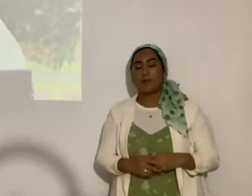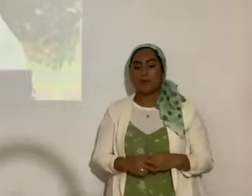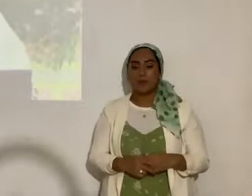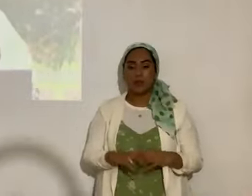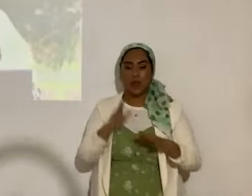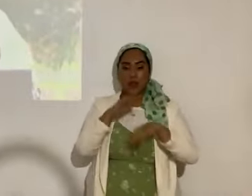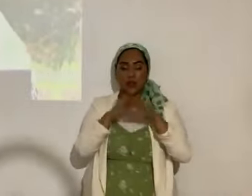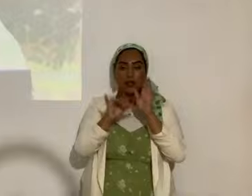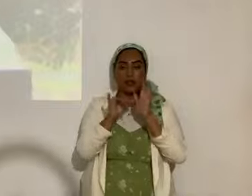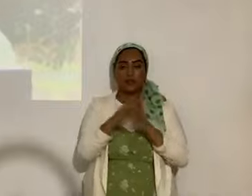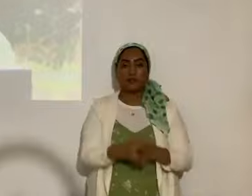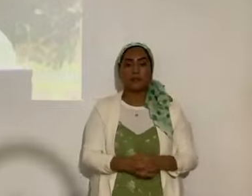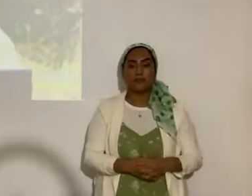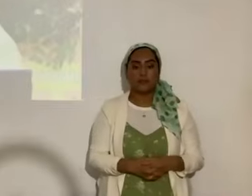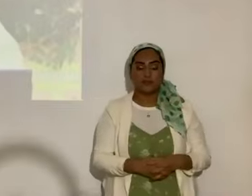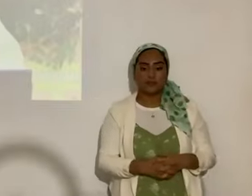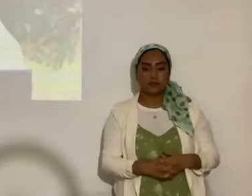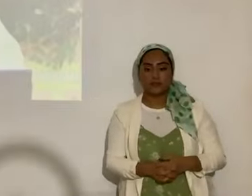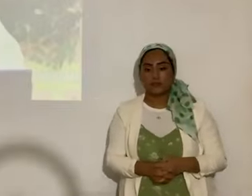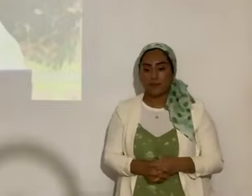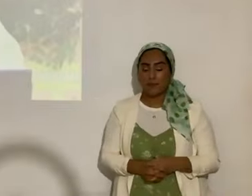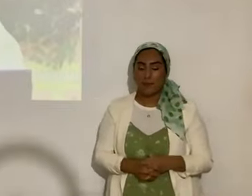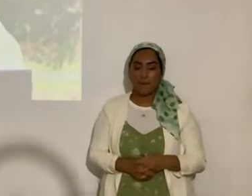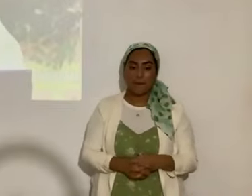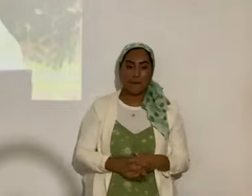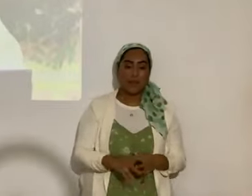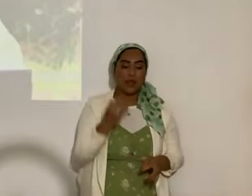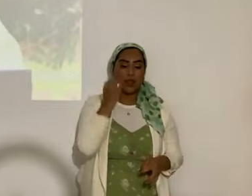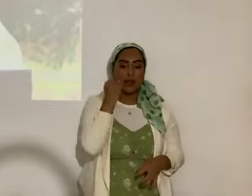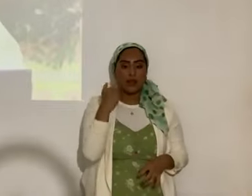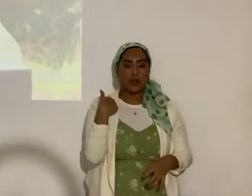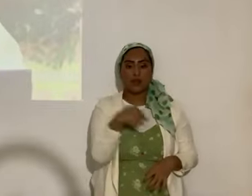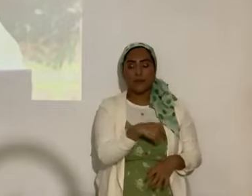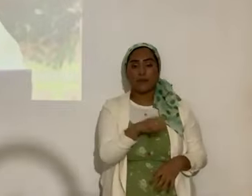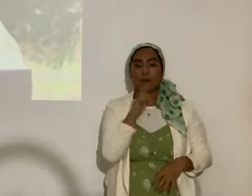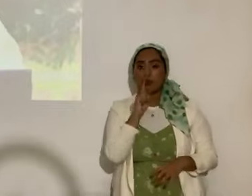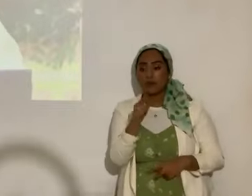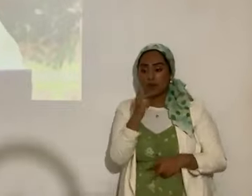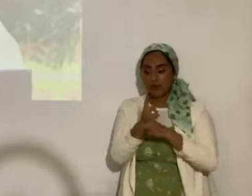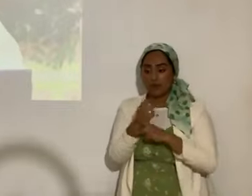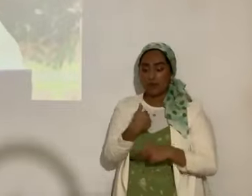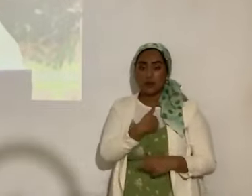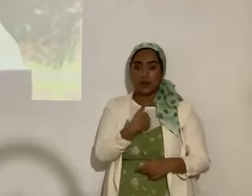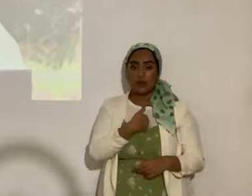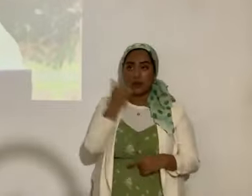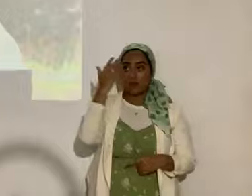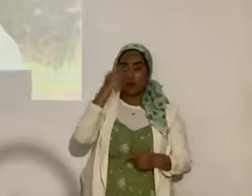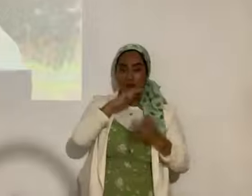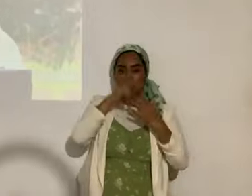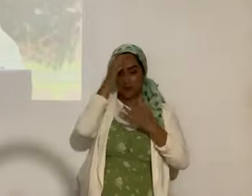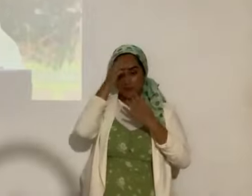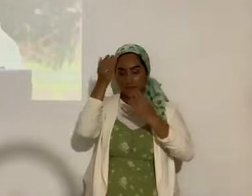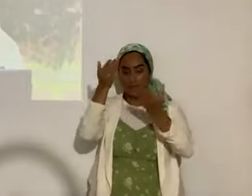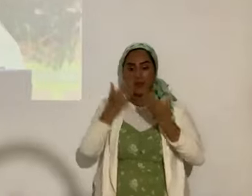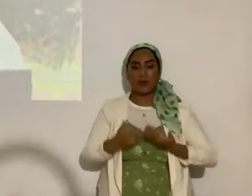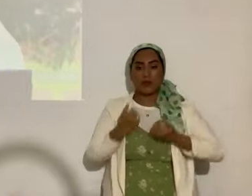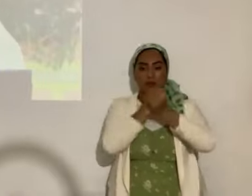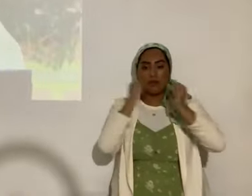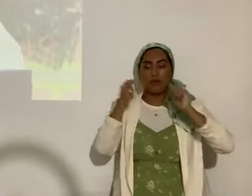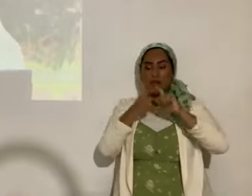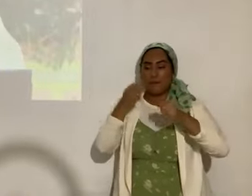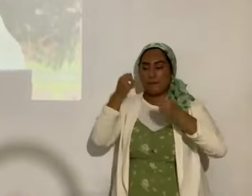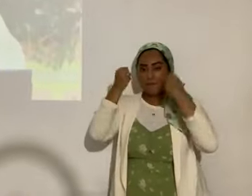YouTube recuerda hermanos que si nosotros nos guardamos el Eterno nos va a librar de